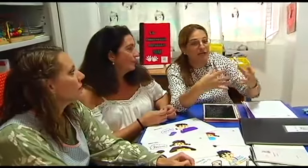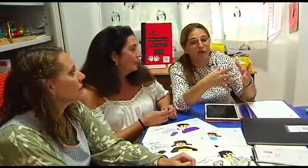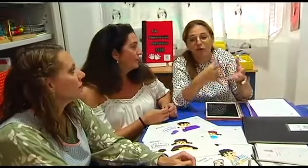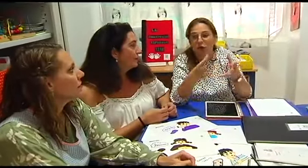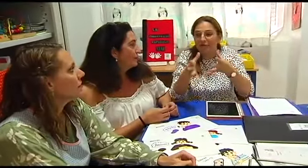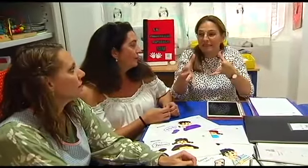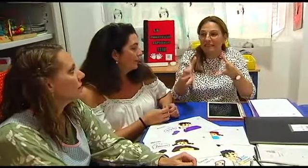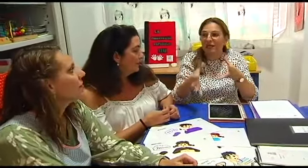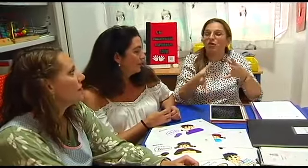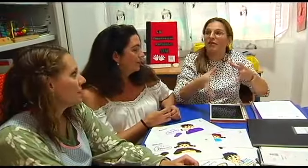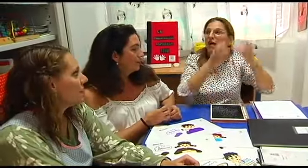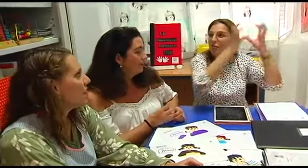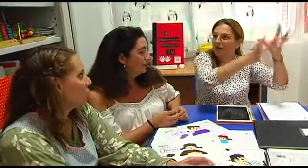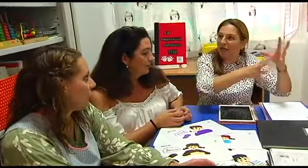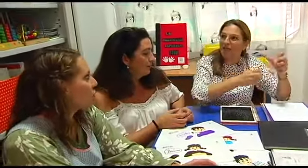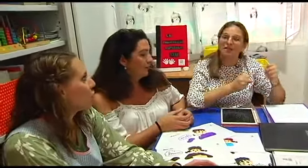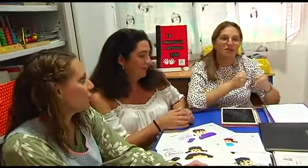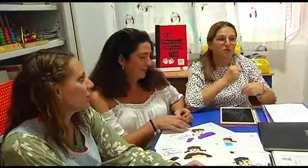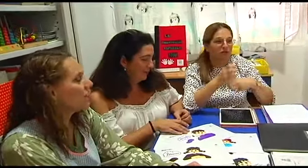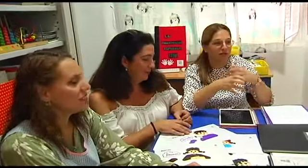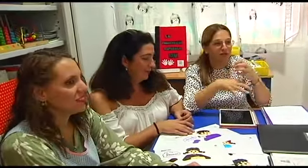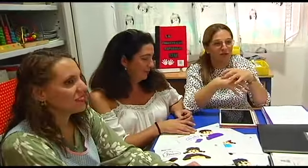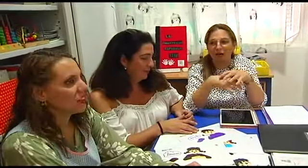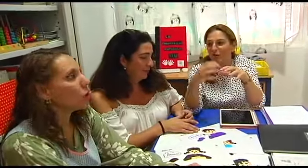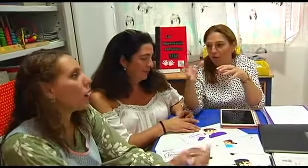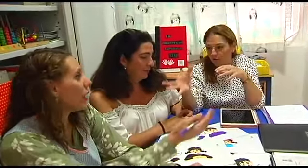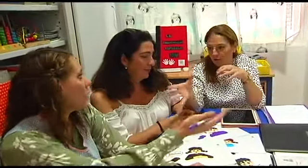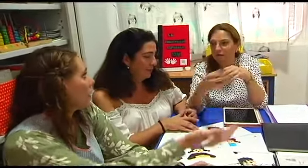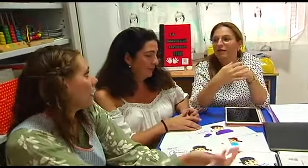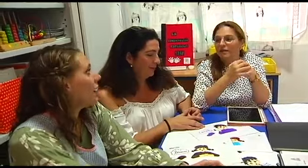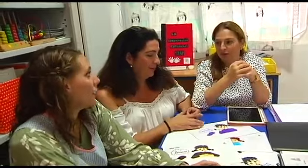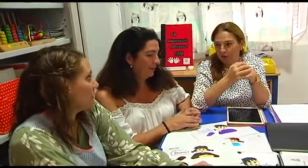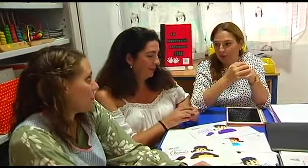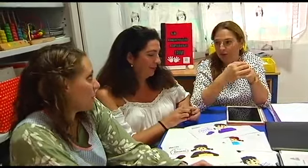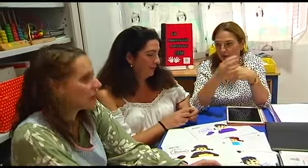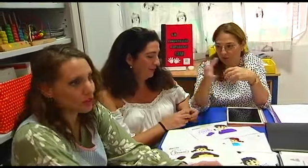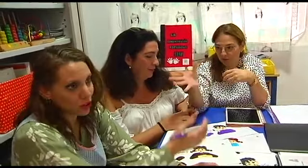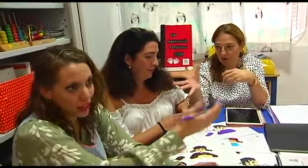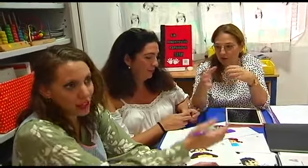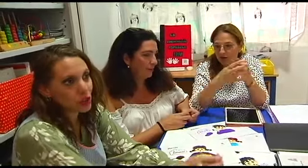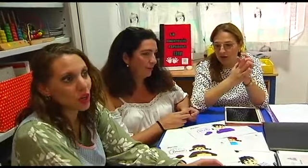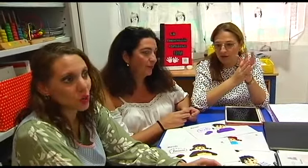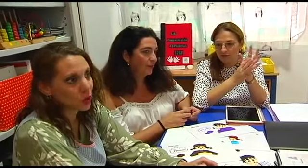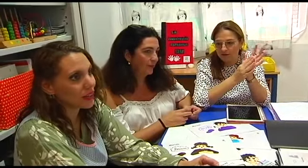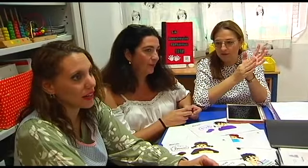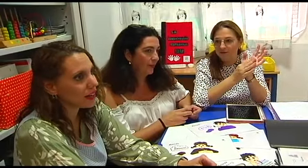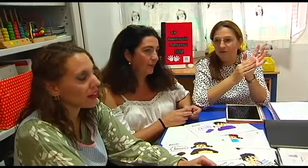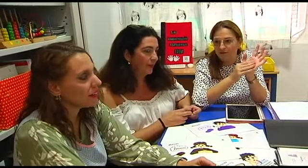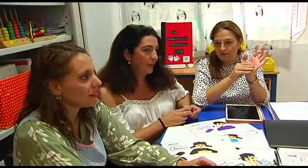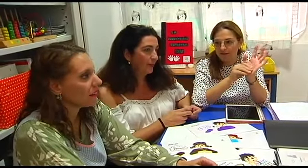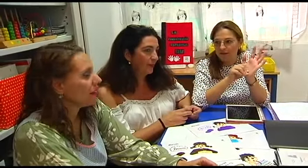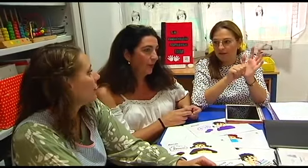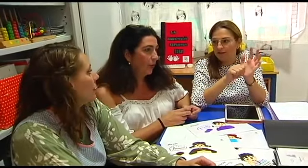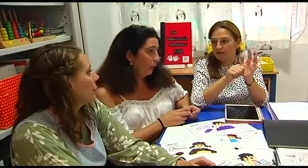que cuando los ve asignando, dice, ay, mira, se nota que son de campo. Y los de Elena. O tu alumno. Los de Elena. O los